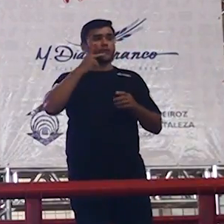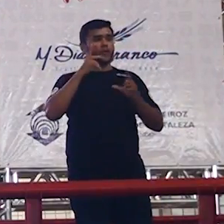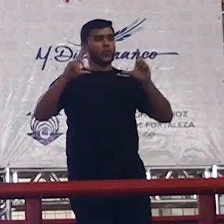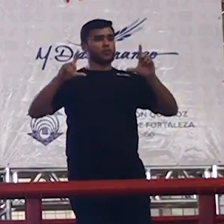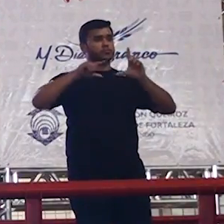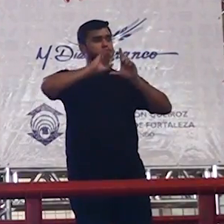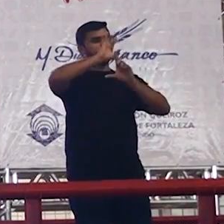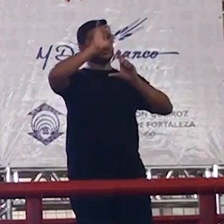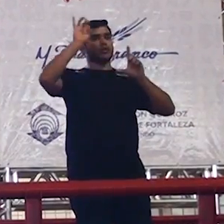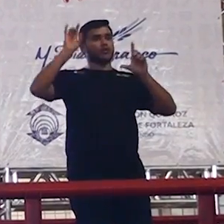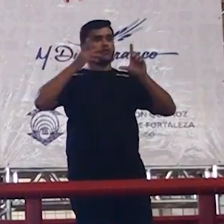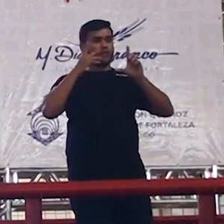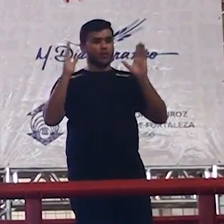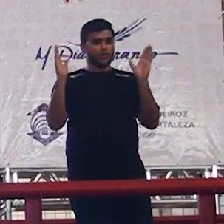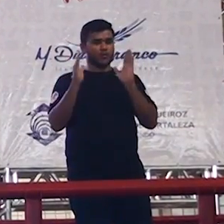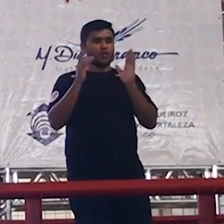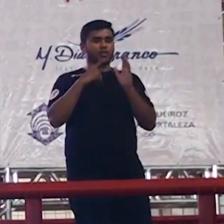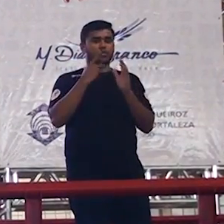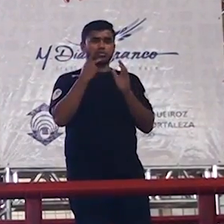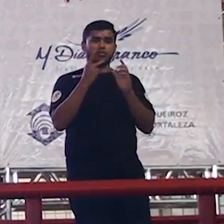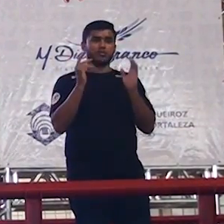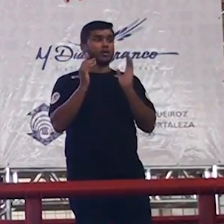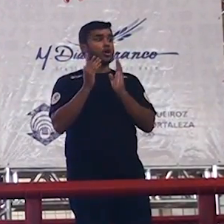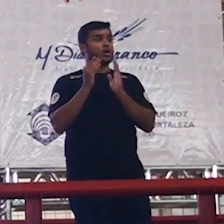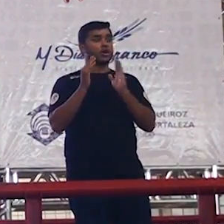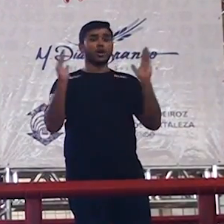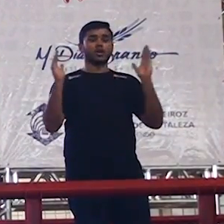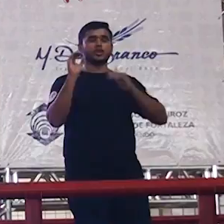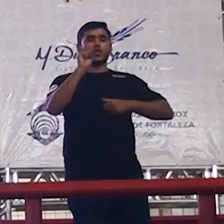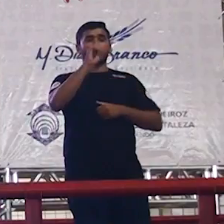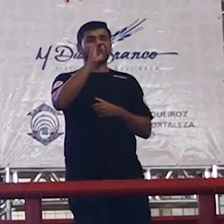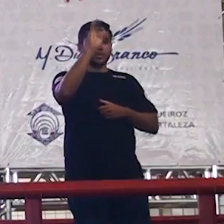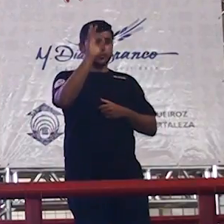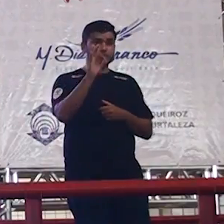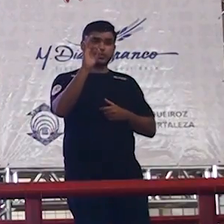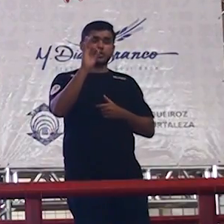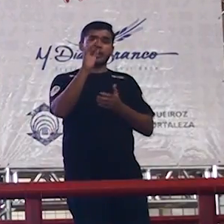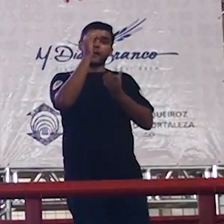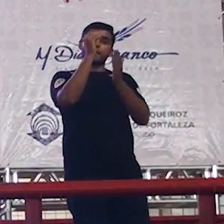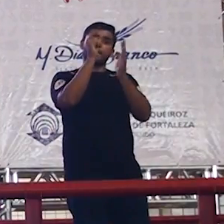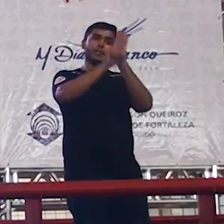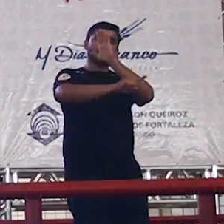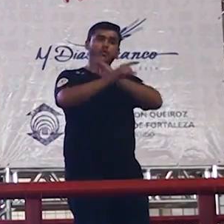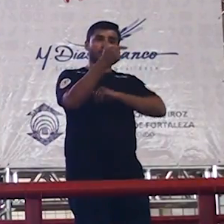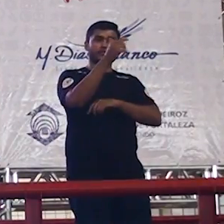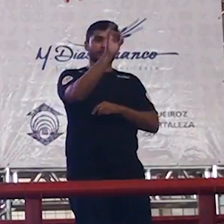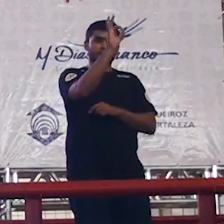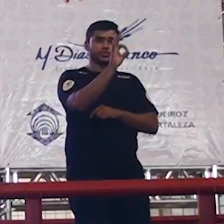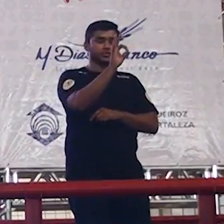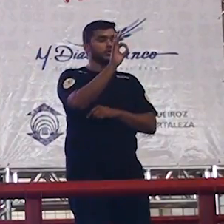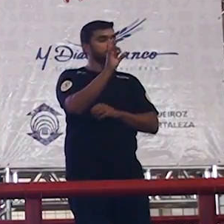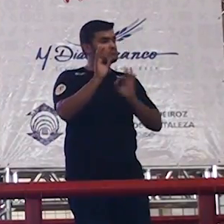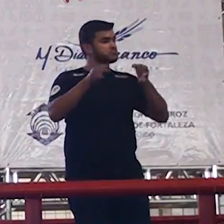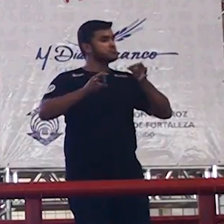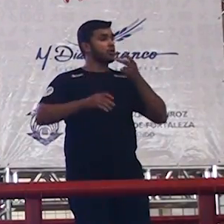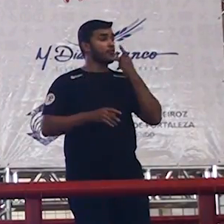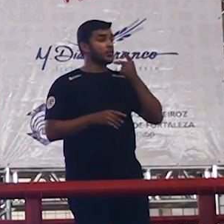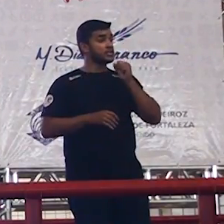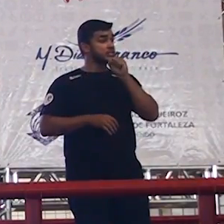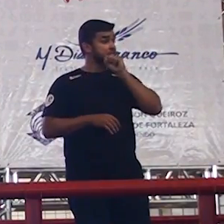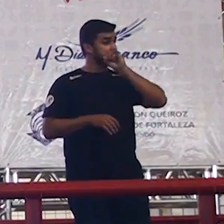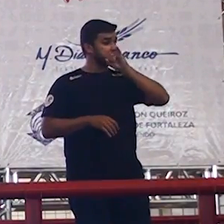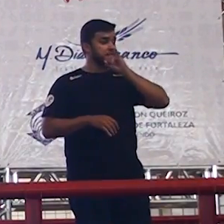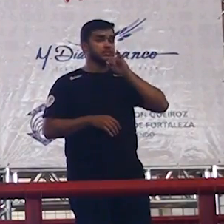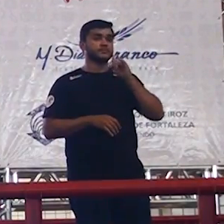ainda vai sobrar 80%, porque o todo sempre é 100. Se eu reduzo 20, vai